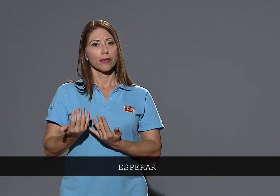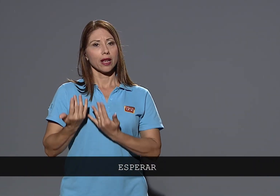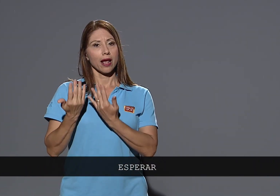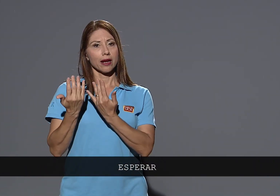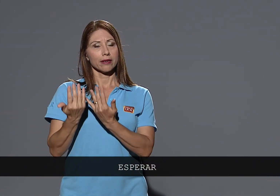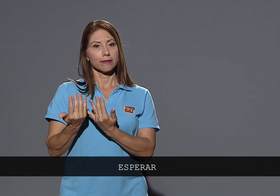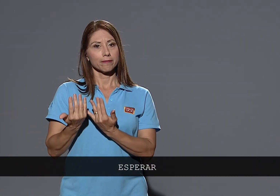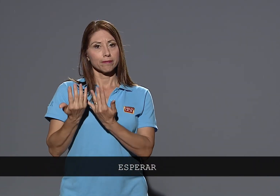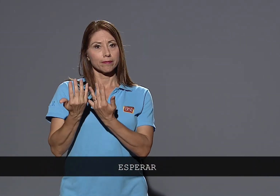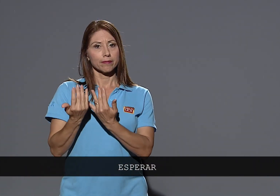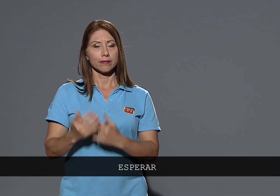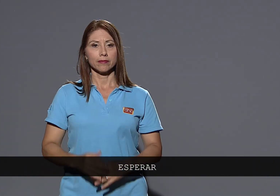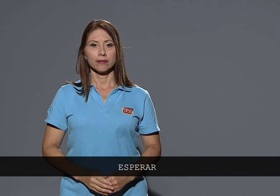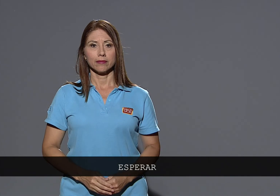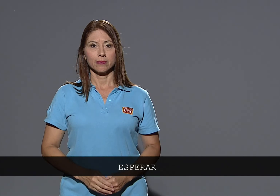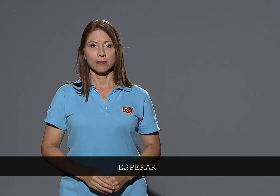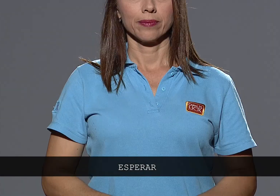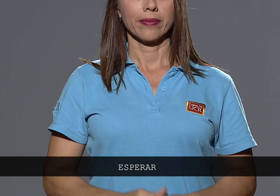Esperar,